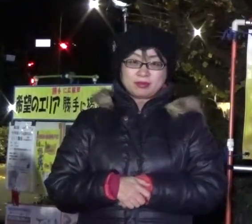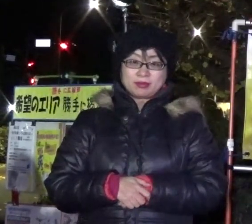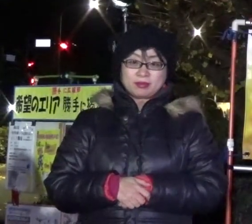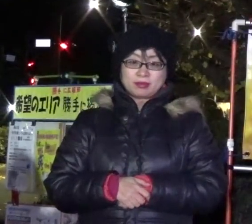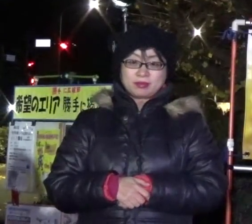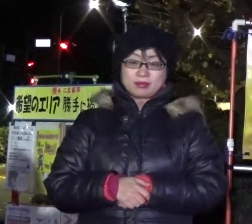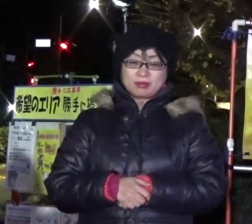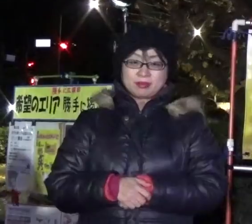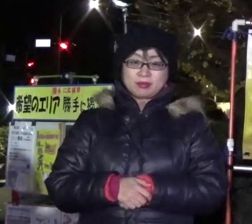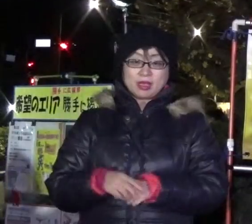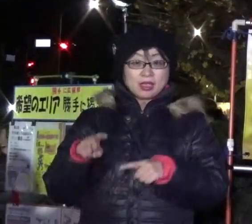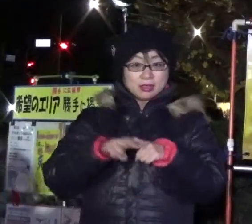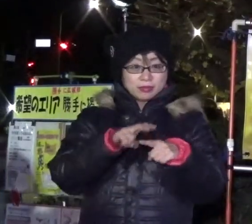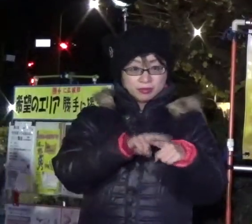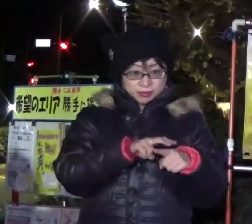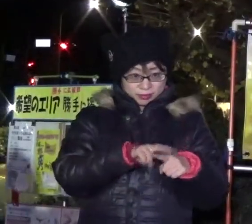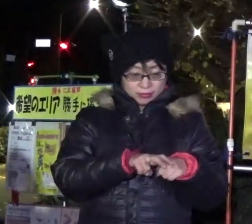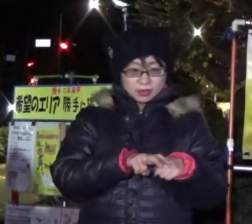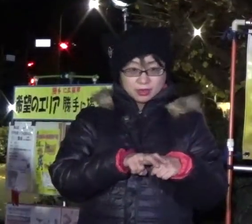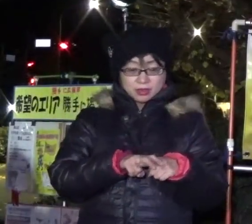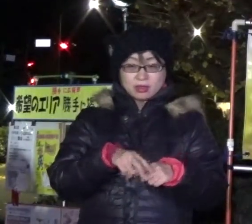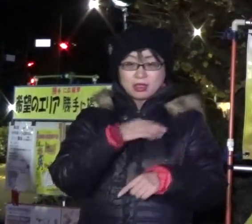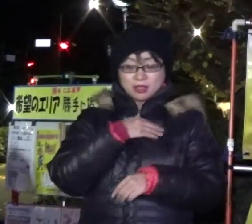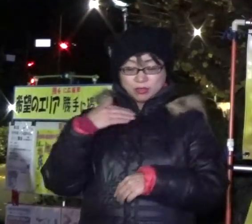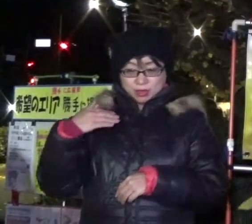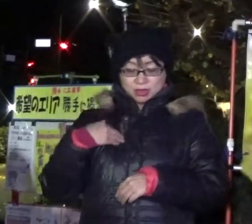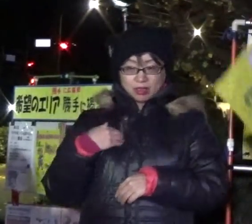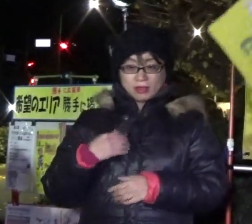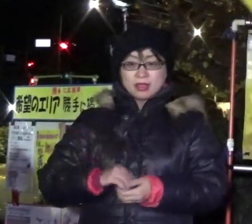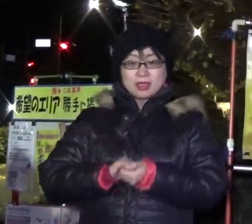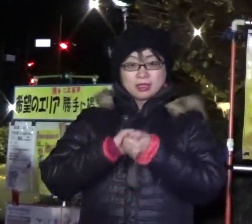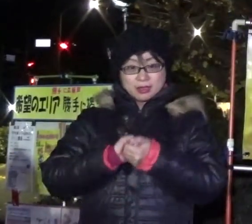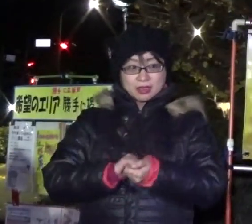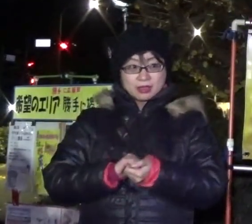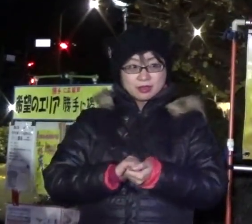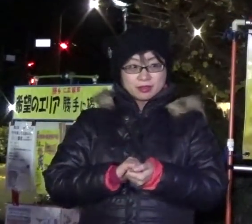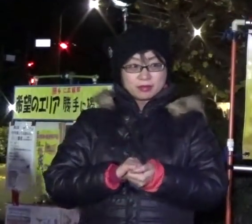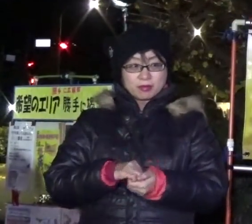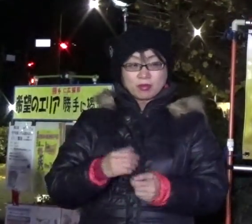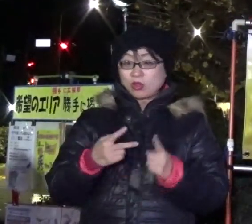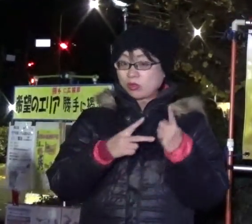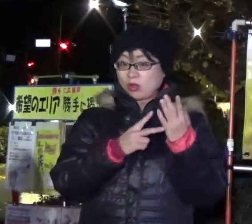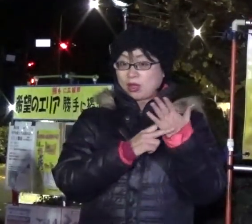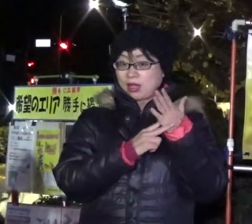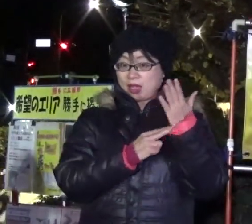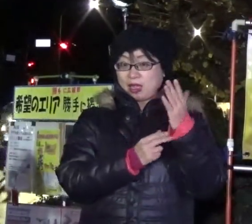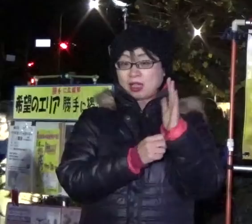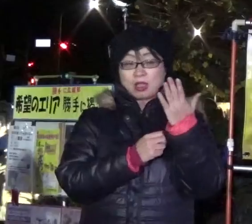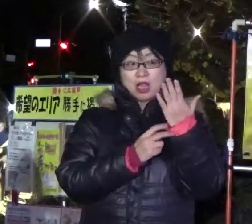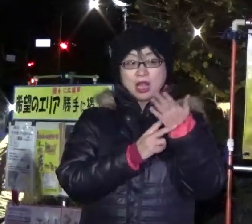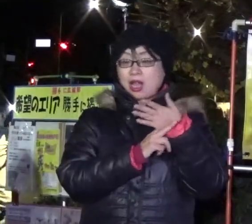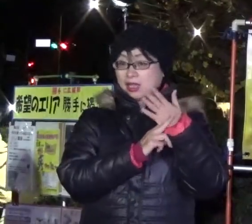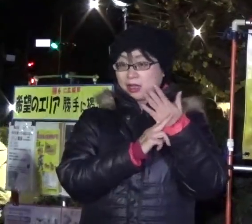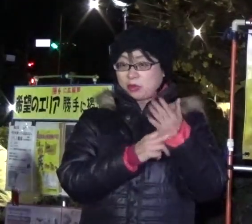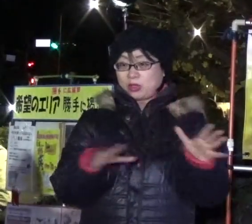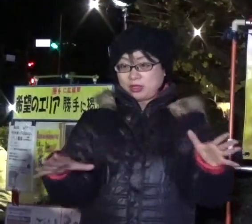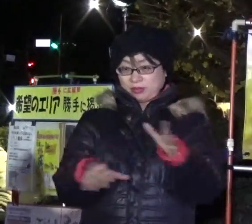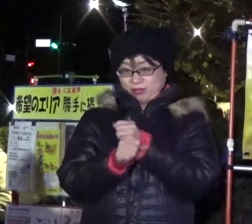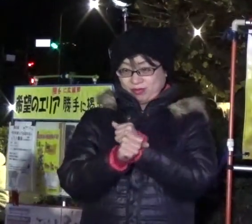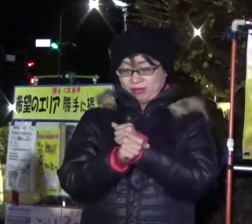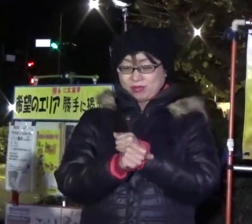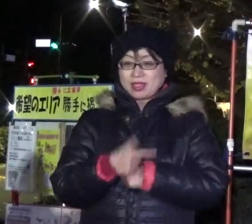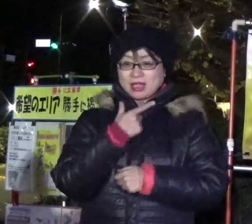もし来られる方がいましたら、できたら黄色い旗を持って、集合していただきたいと思います